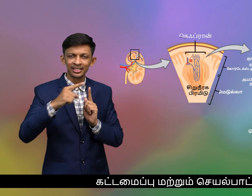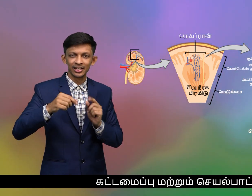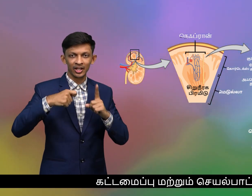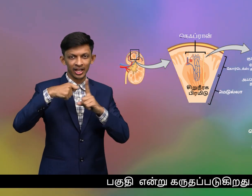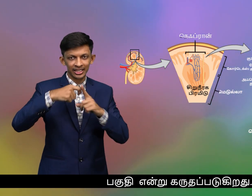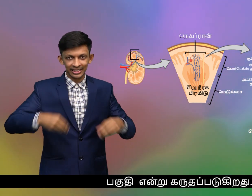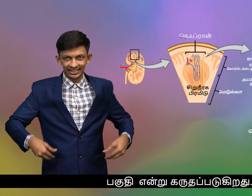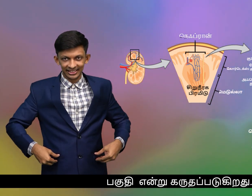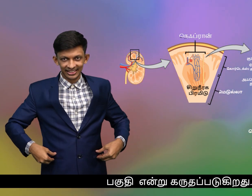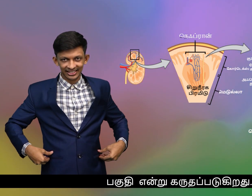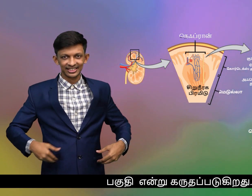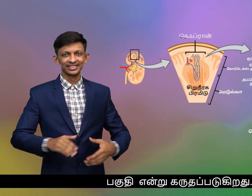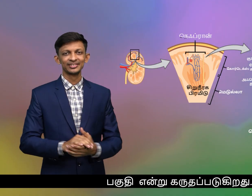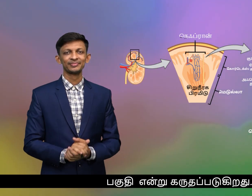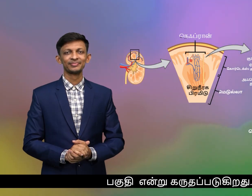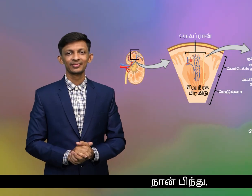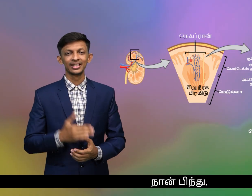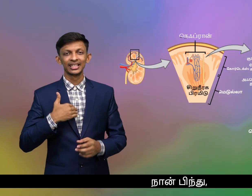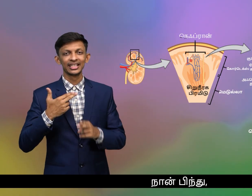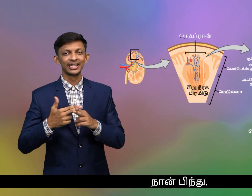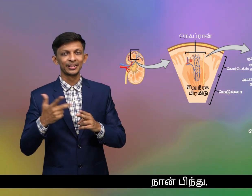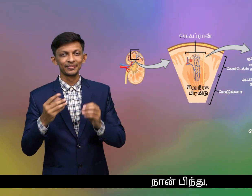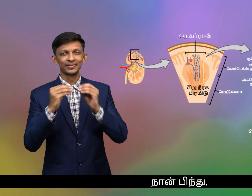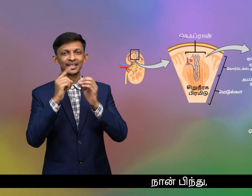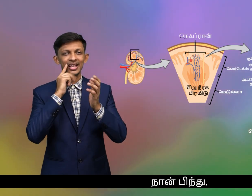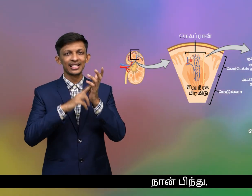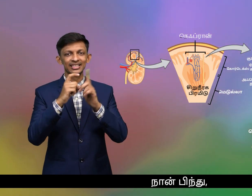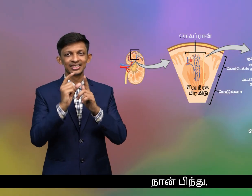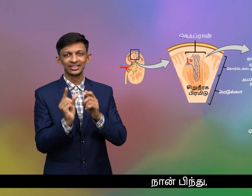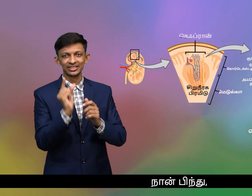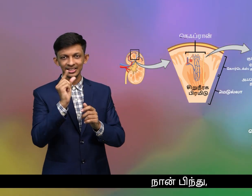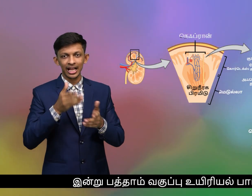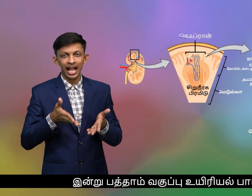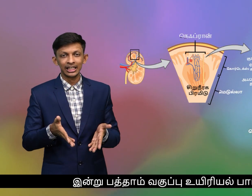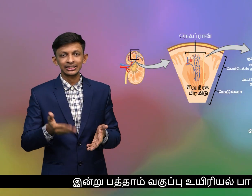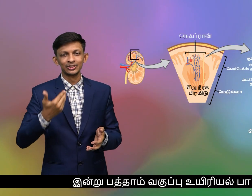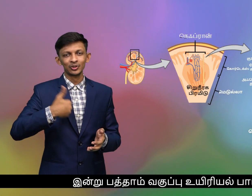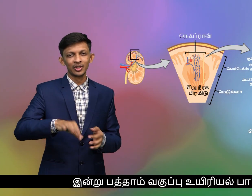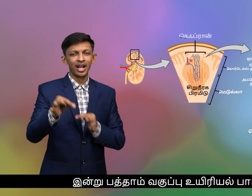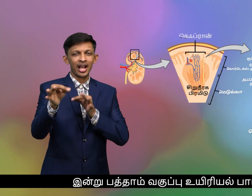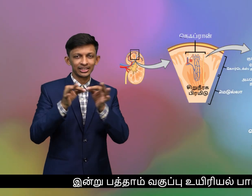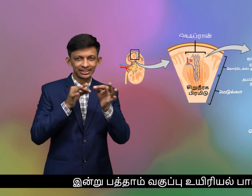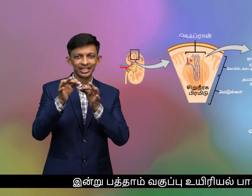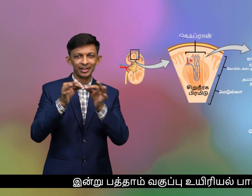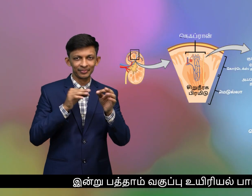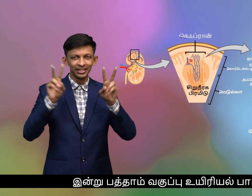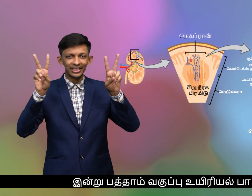செயல்பாட்டு பகுதி என்று கருதப்படுகிறது. நான் பிந்து இன்று 10ஆம் வகுப்பு